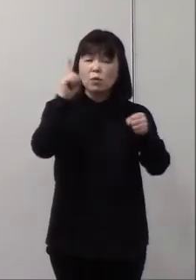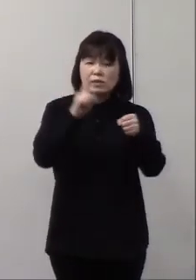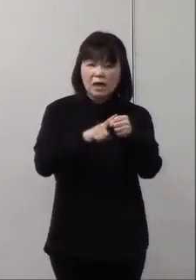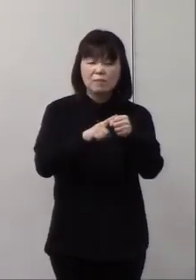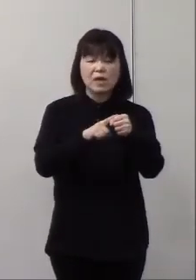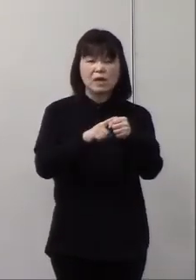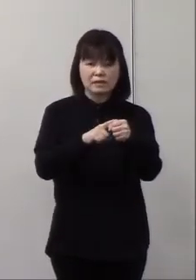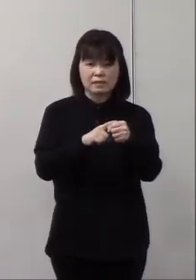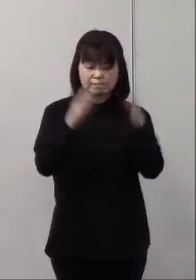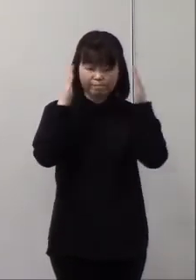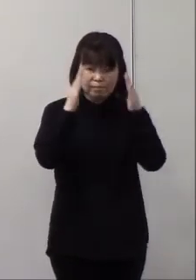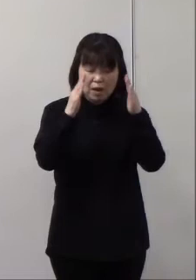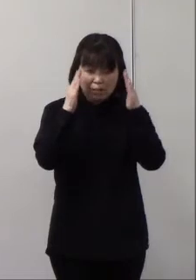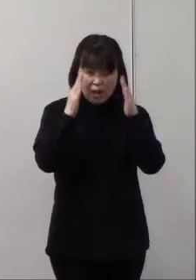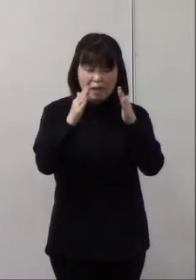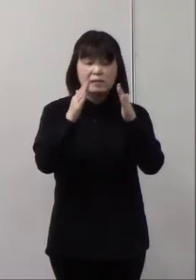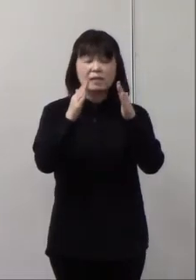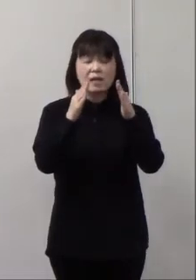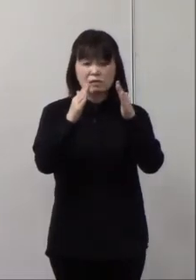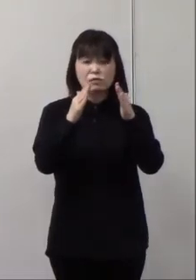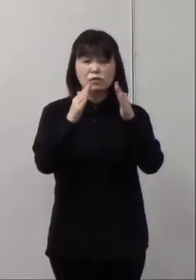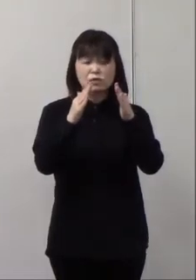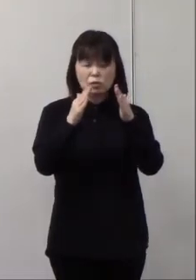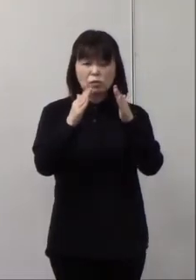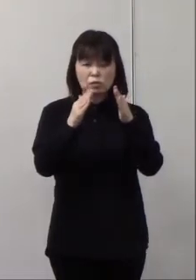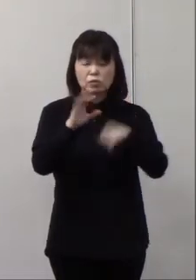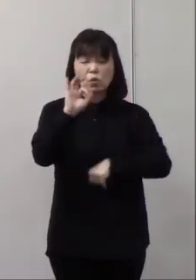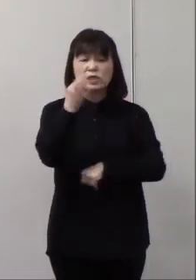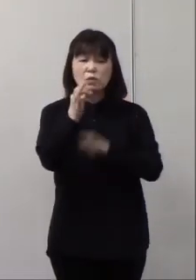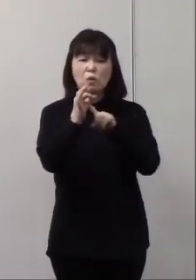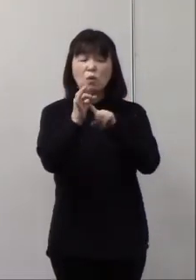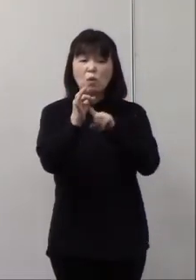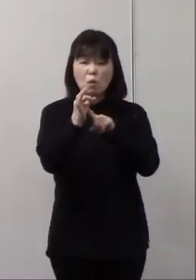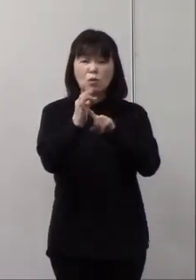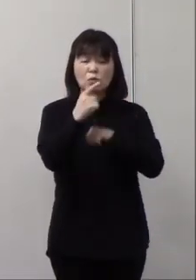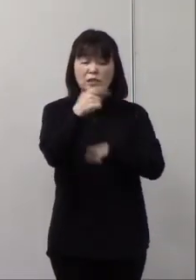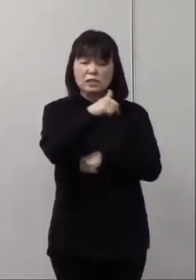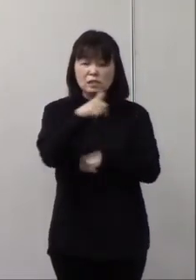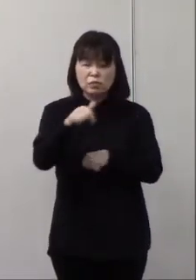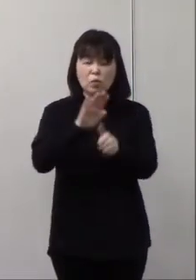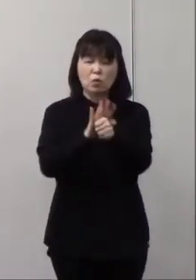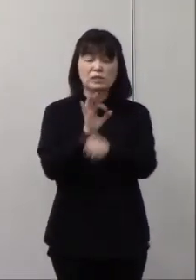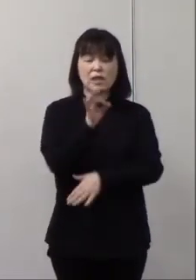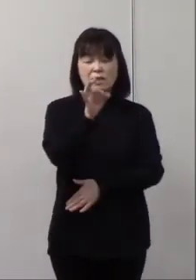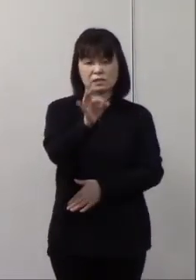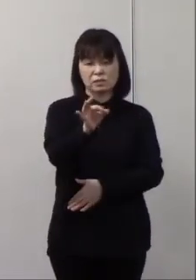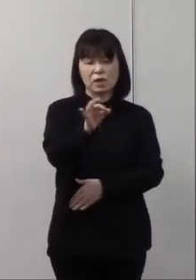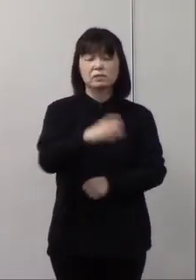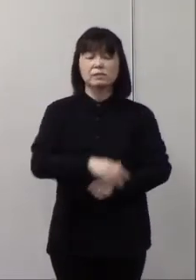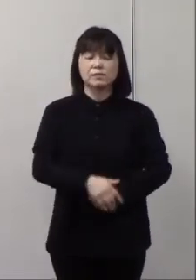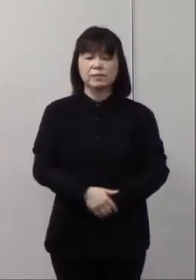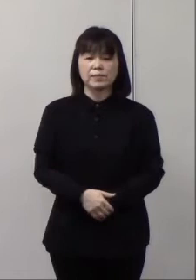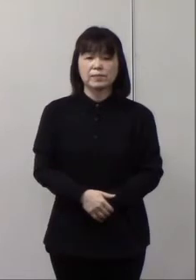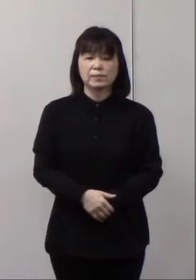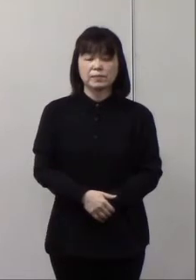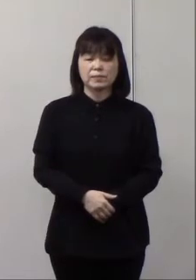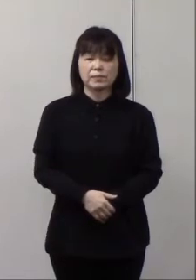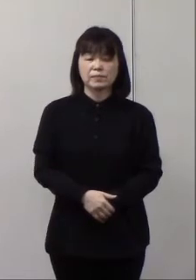組みに対する経費の一部を支援しようというものでございまして、その対象者